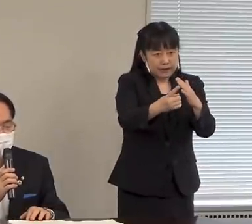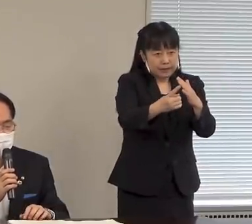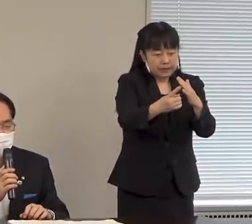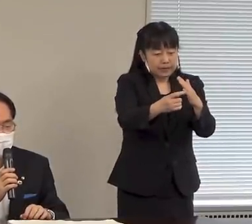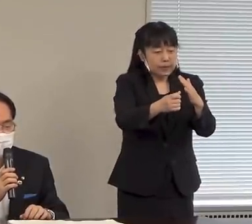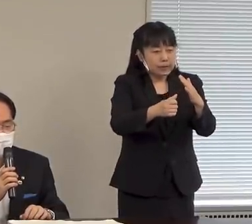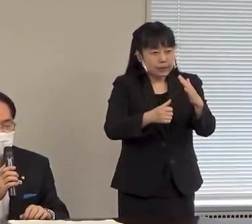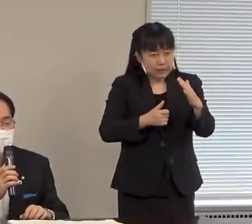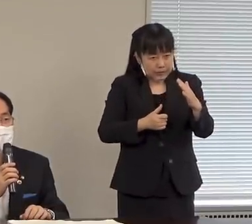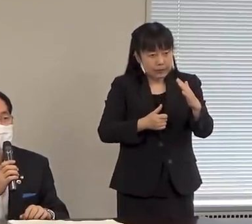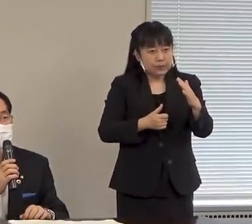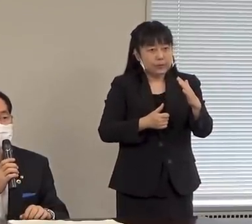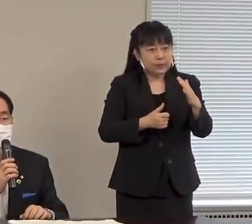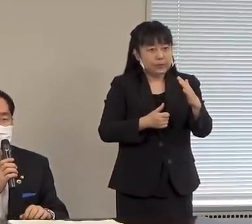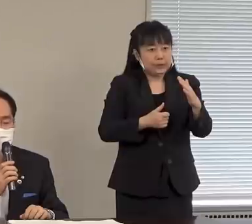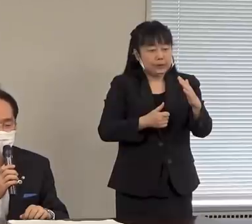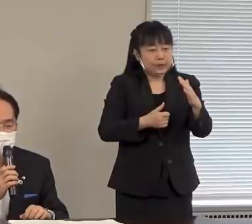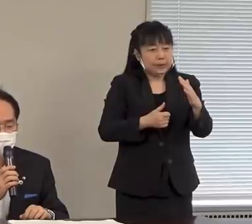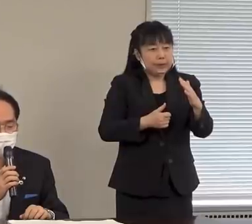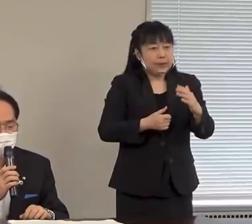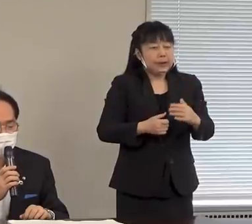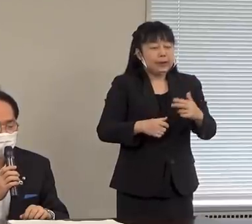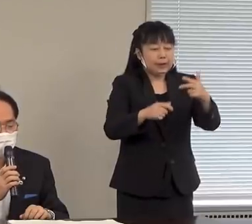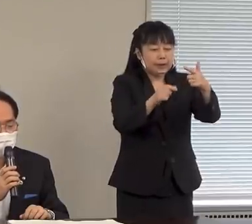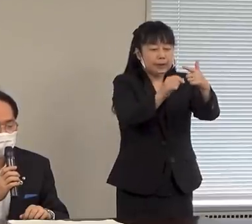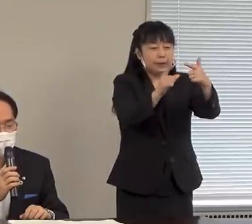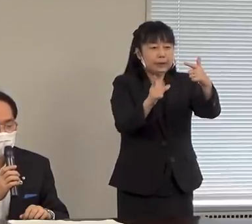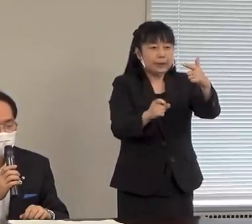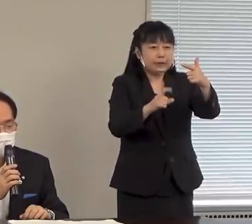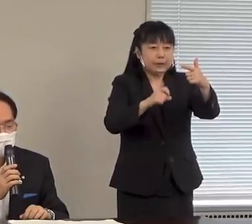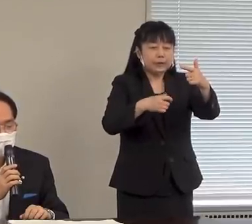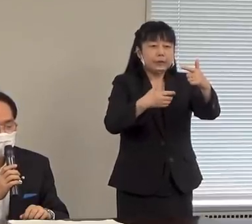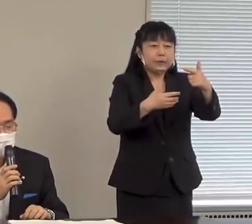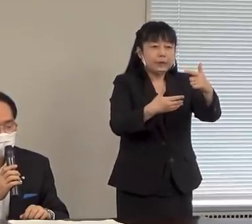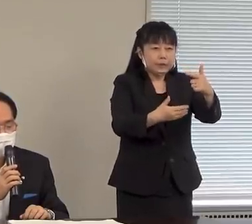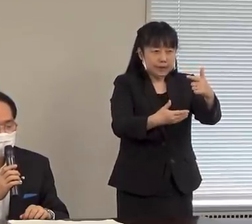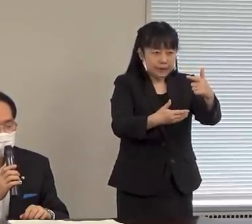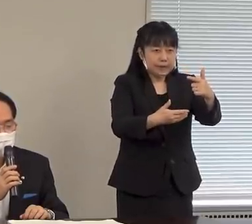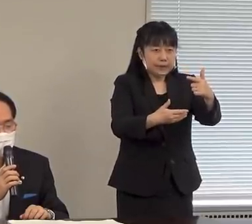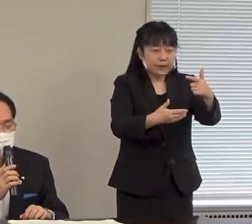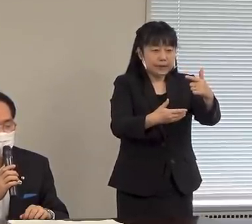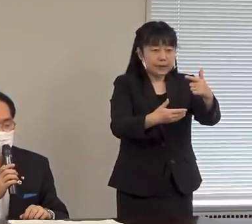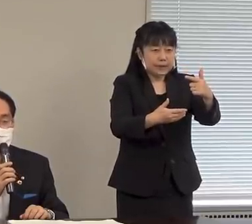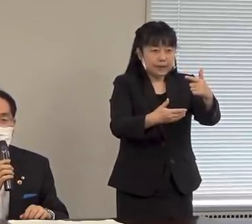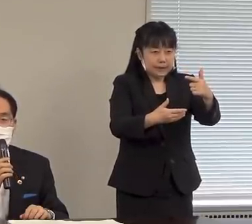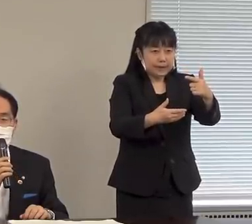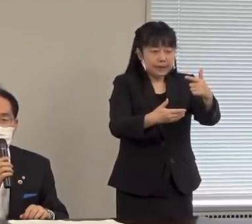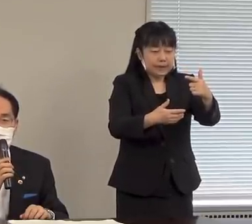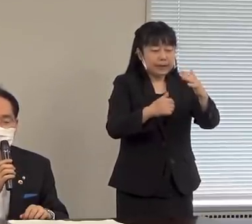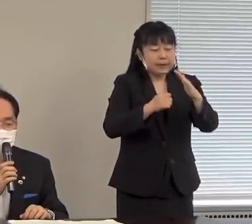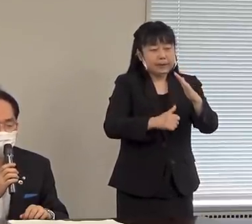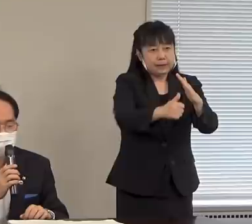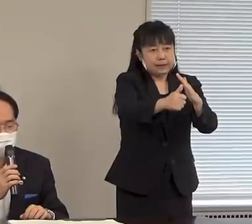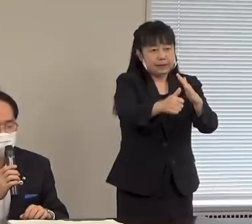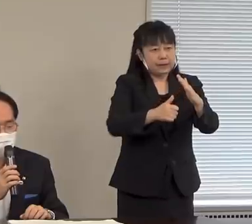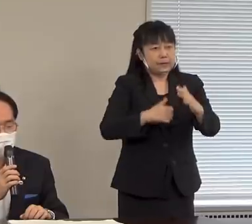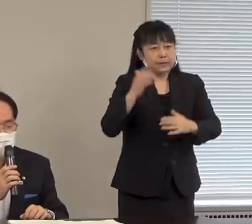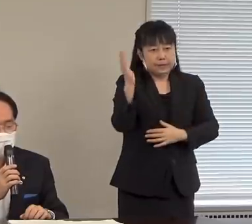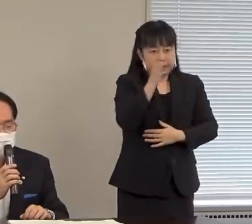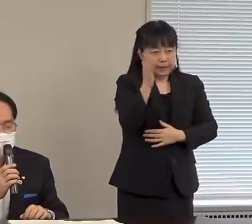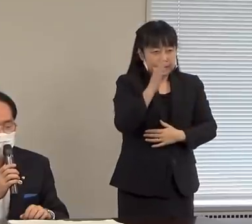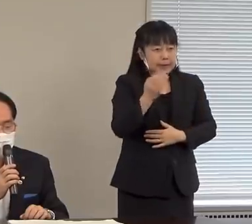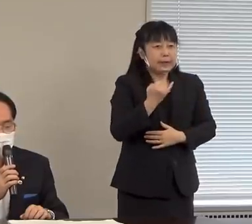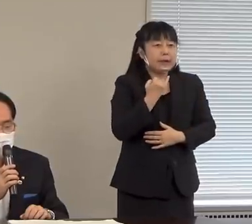きましては香川県におきましては6月19日の段階で原則として外出の自粛は求めないこととし